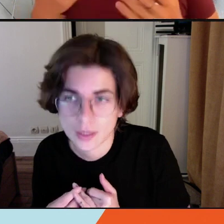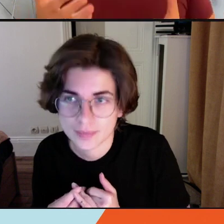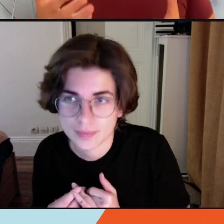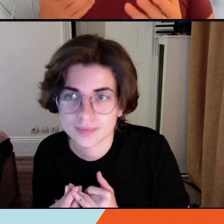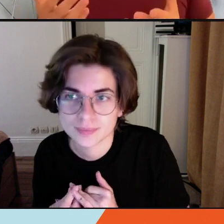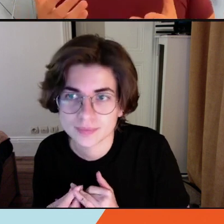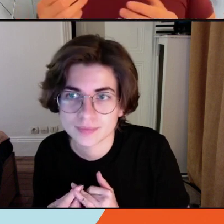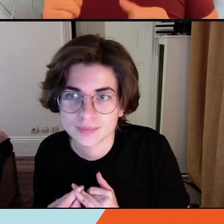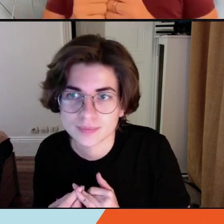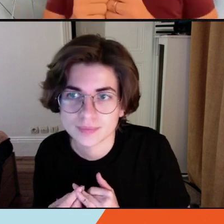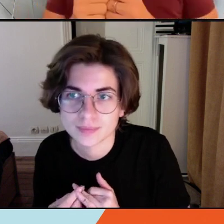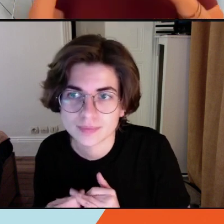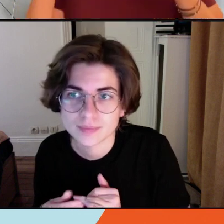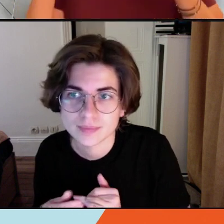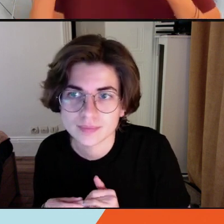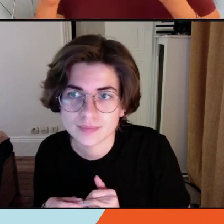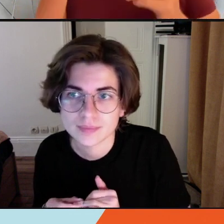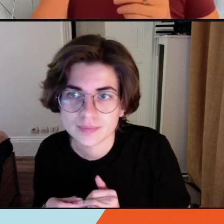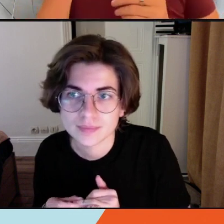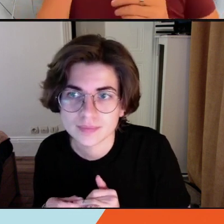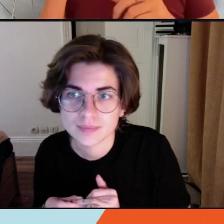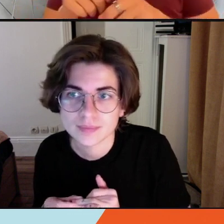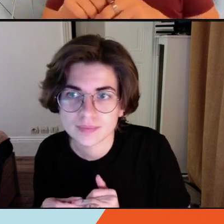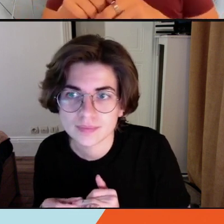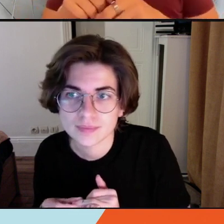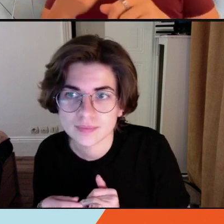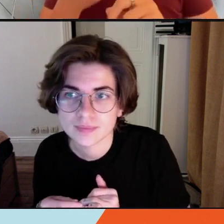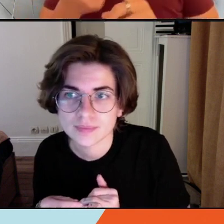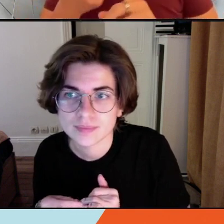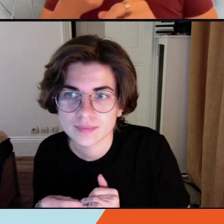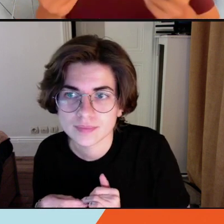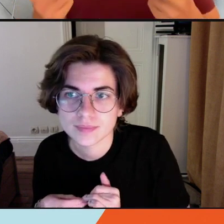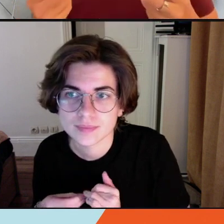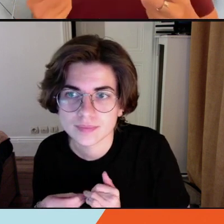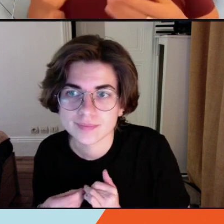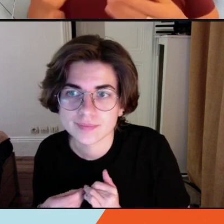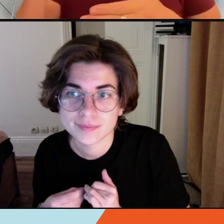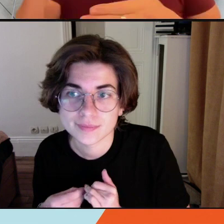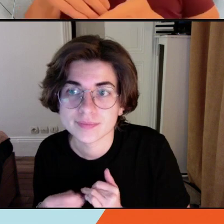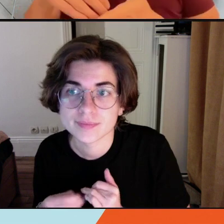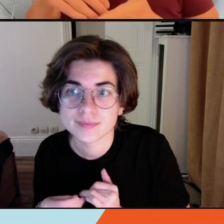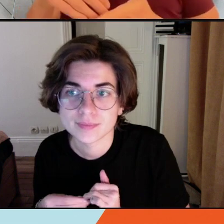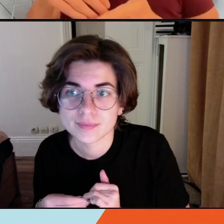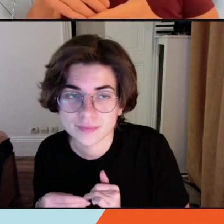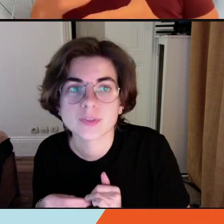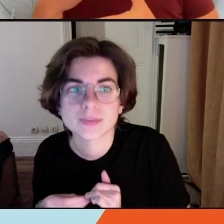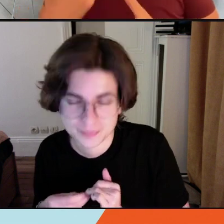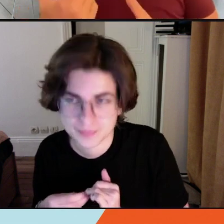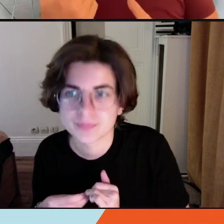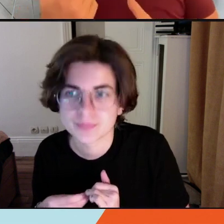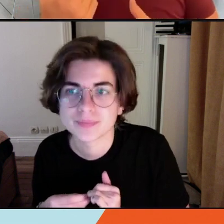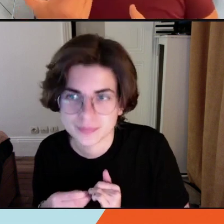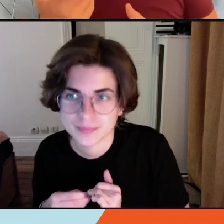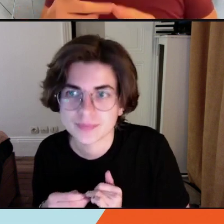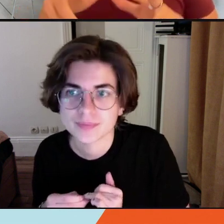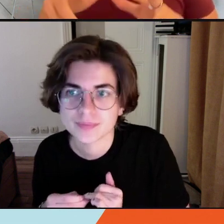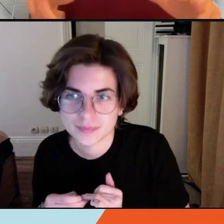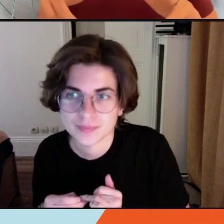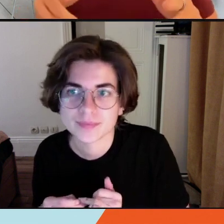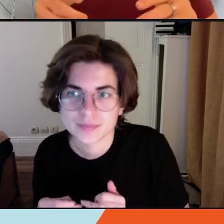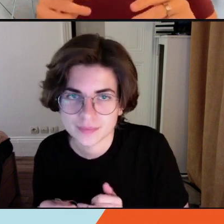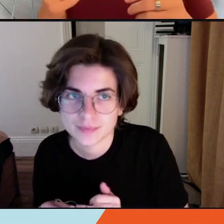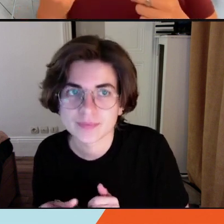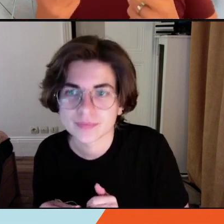Maintenant, avec la pandémie, on s'est rendu compte aussi, c'est important de sous-titrer les contenus. C'est-à-dire voilà,